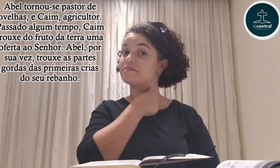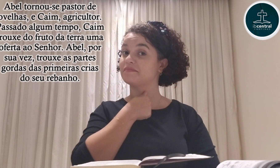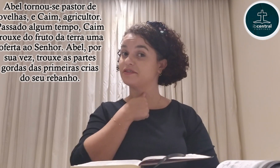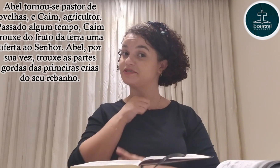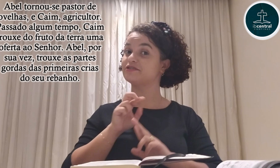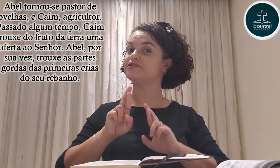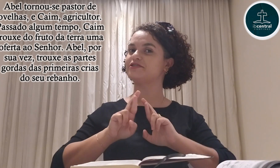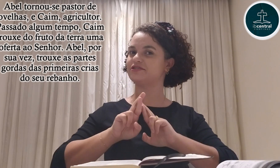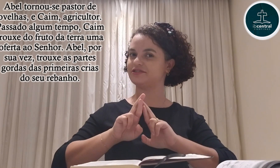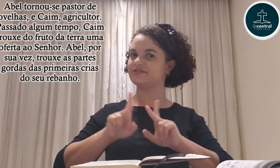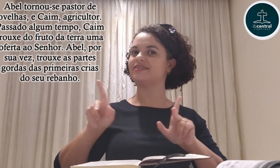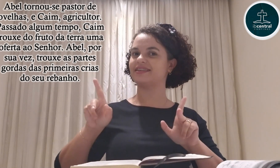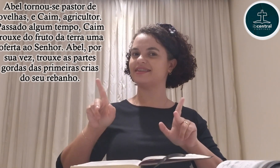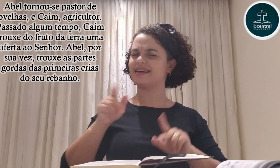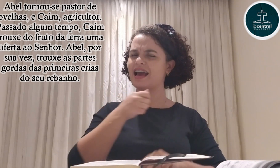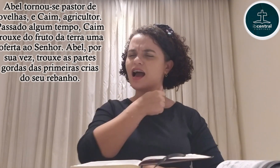Abel, por sua vez,